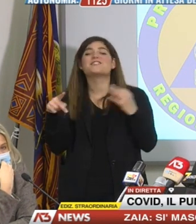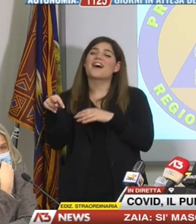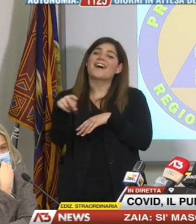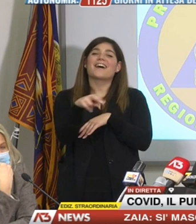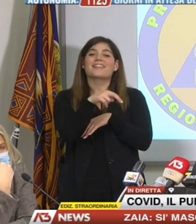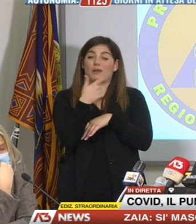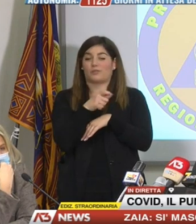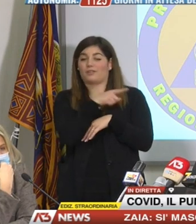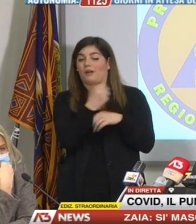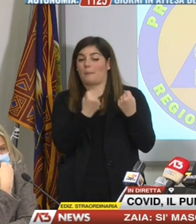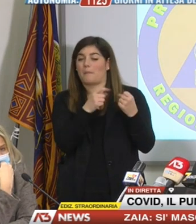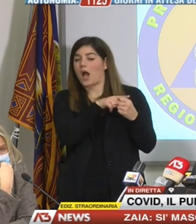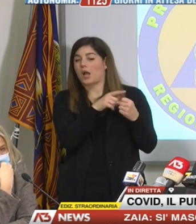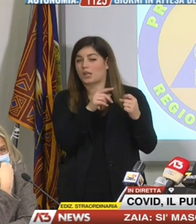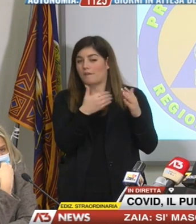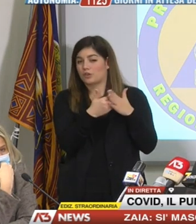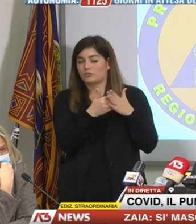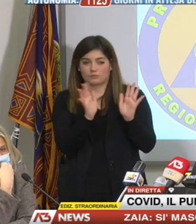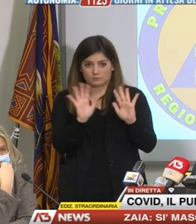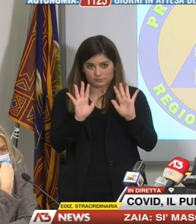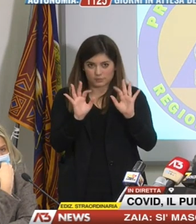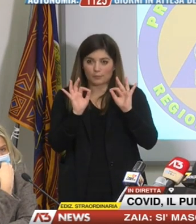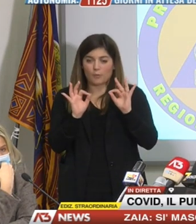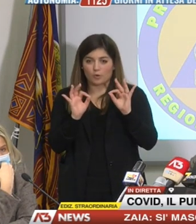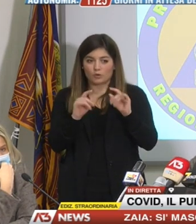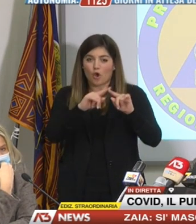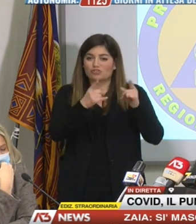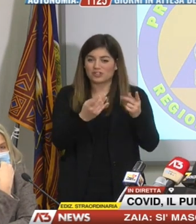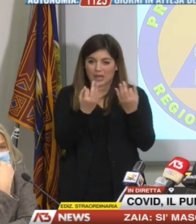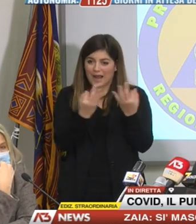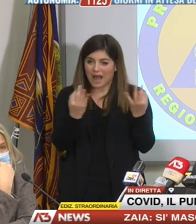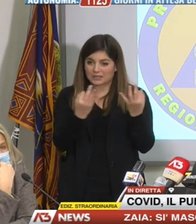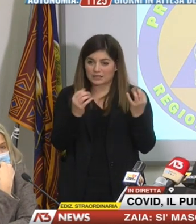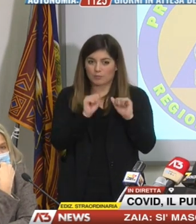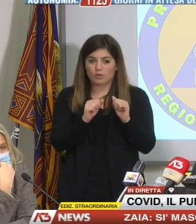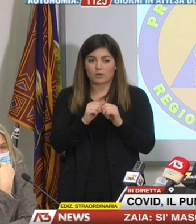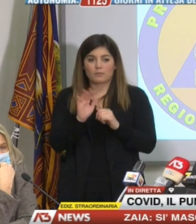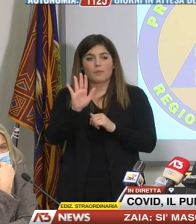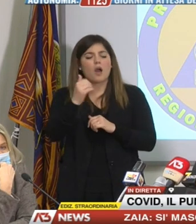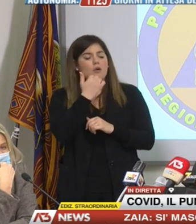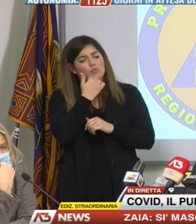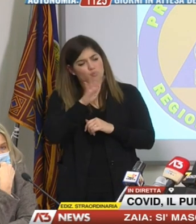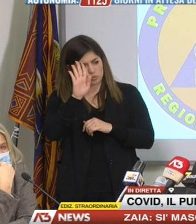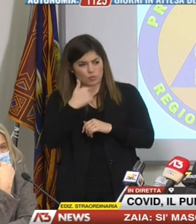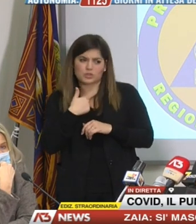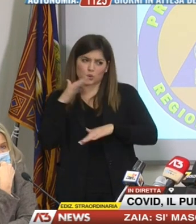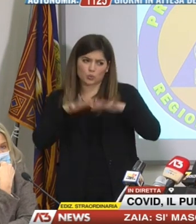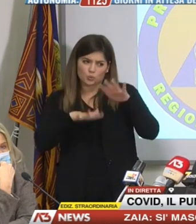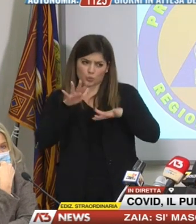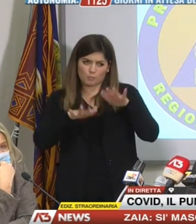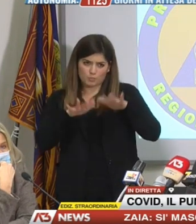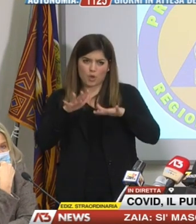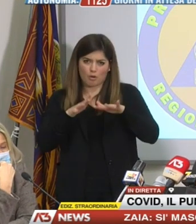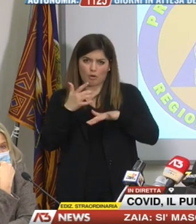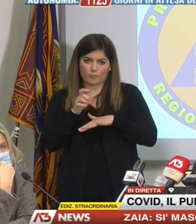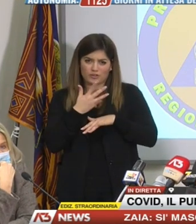Quindi la concessionaria classica, insomma, che vede per strada. Però Presidente, posso sollevare velocemente un dubbio, visto che siamo